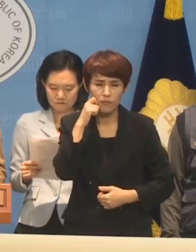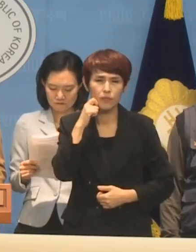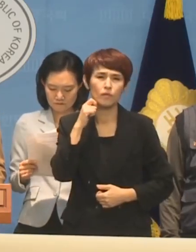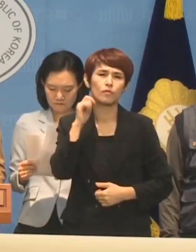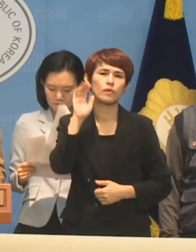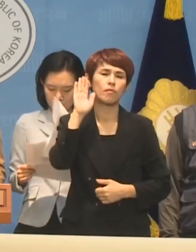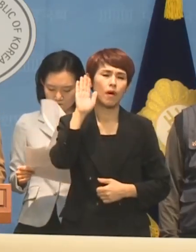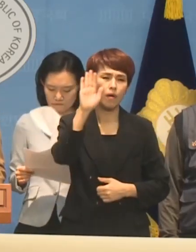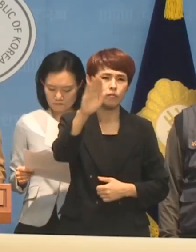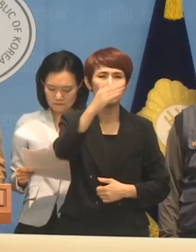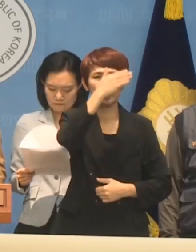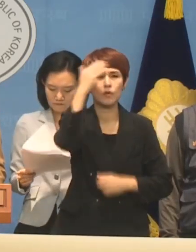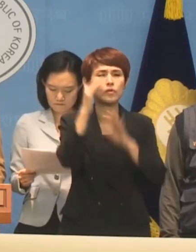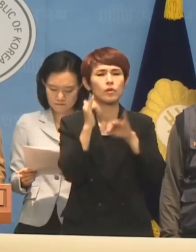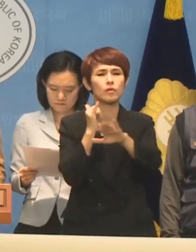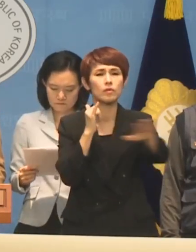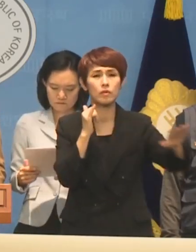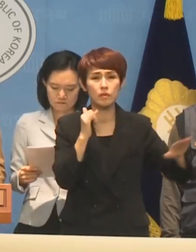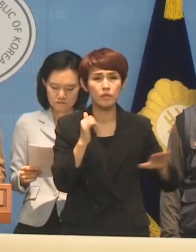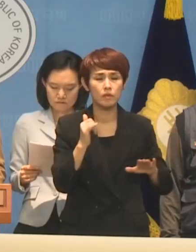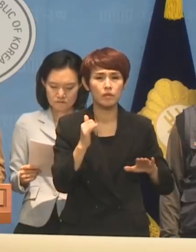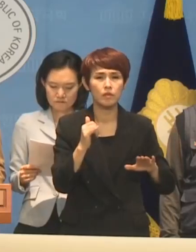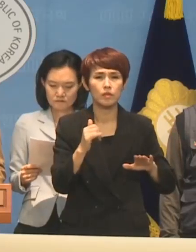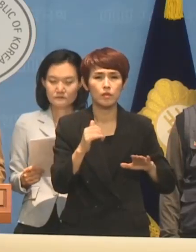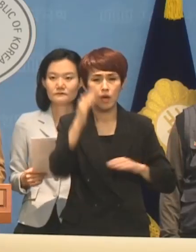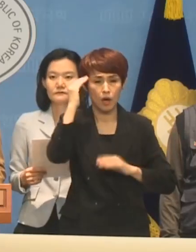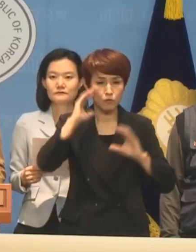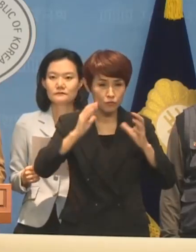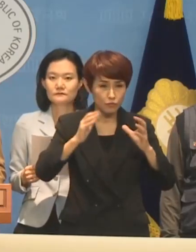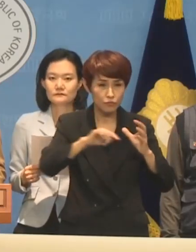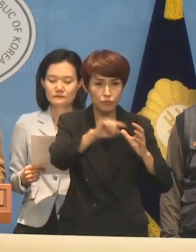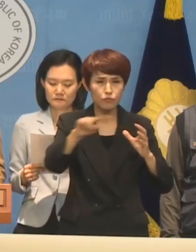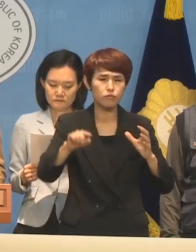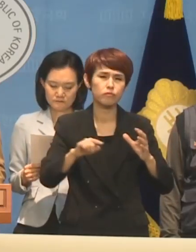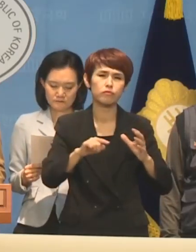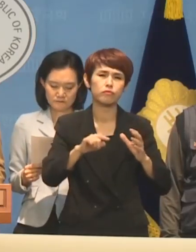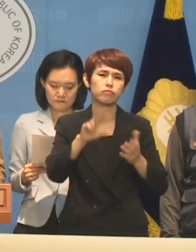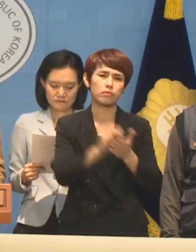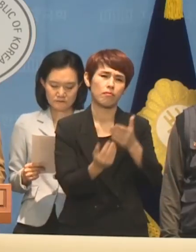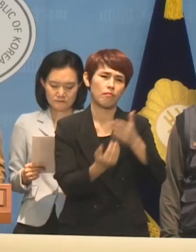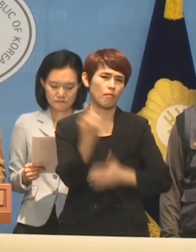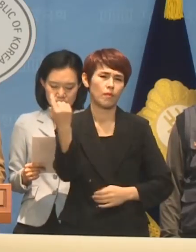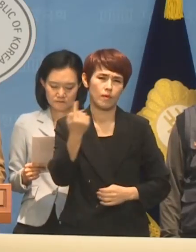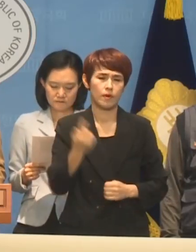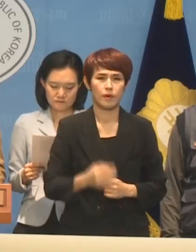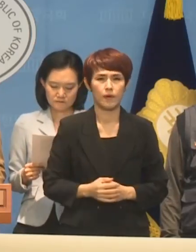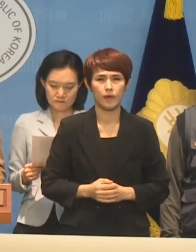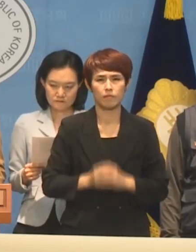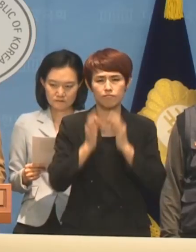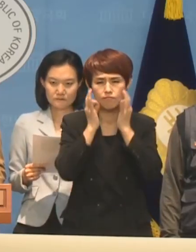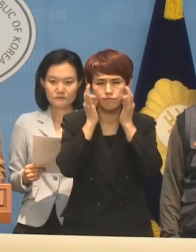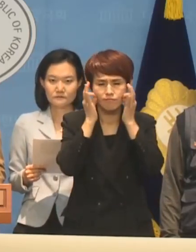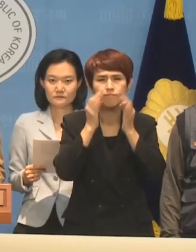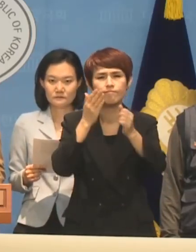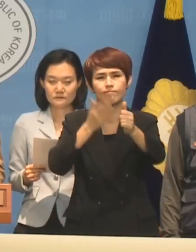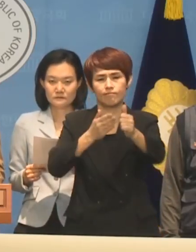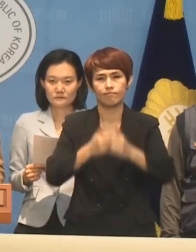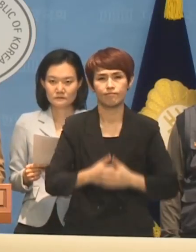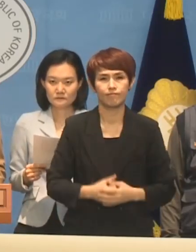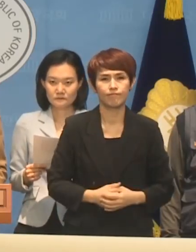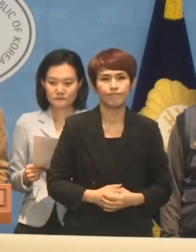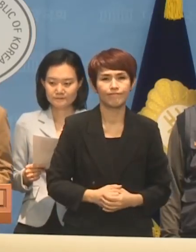미래의 청년들에게, 미래의 대한민국에게 죄를 짓는 길이라고 생각합니다. 힘써 주실 것을